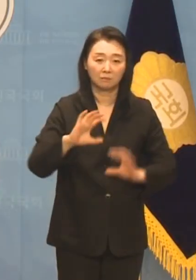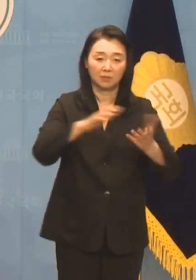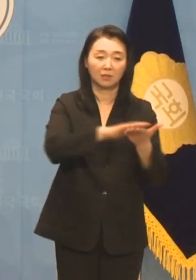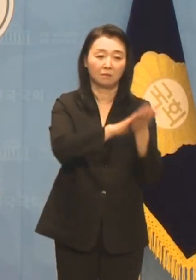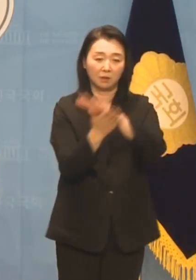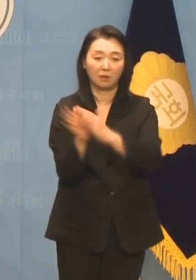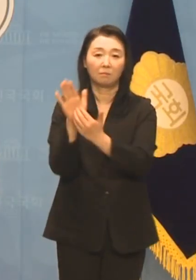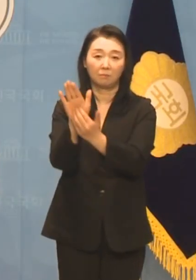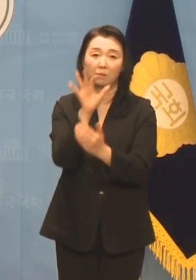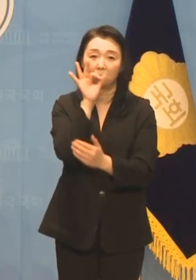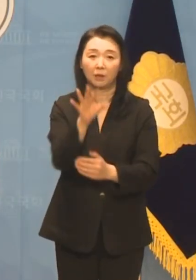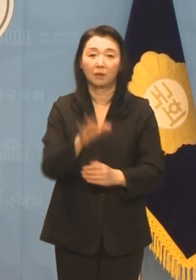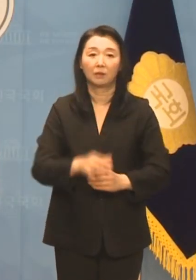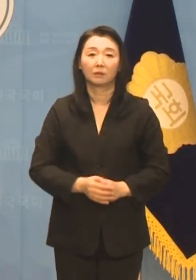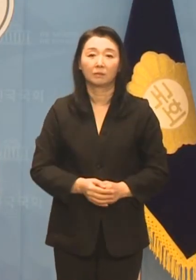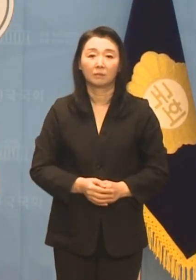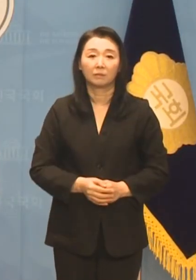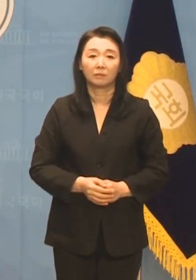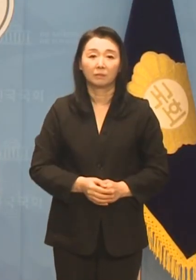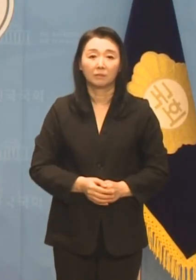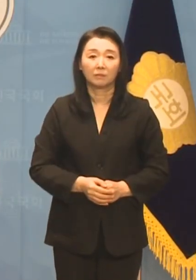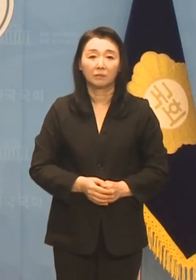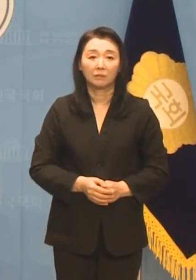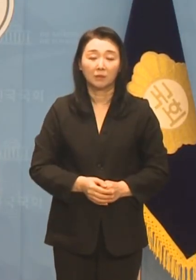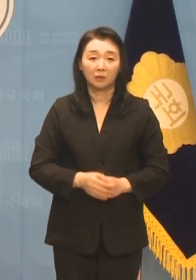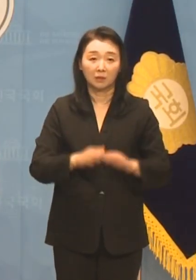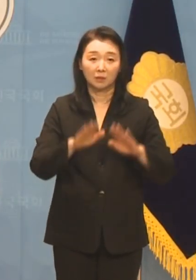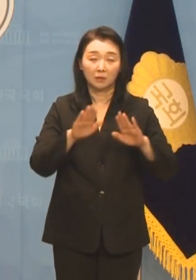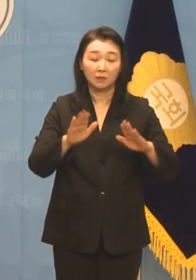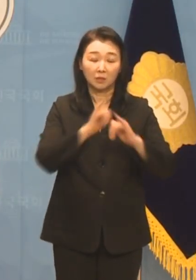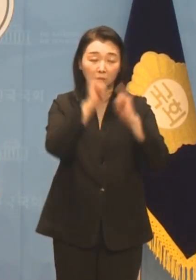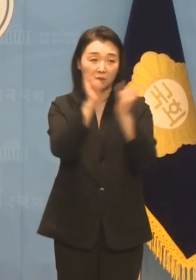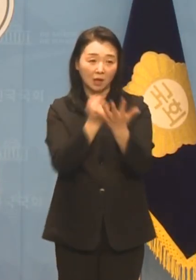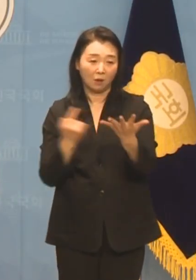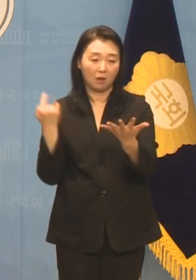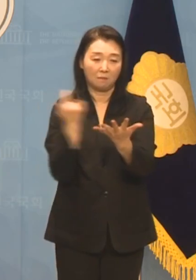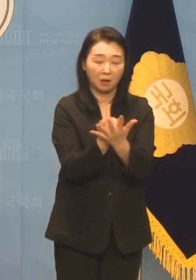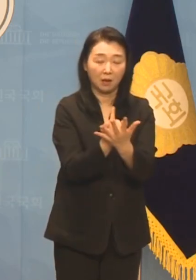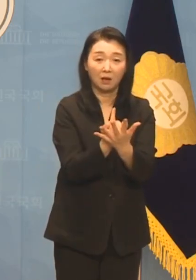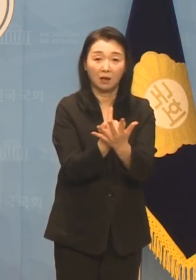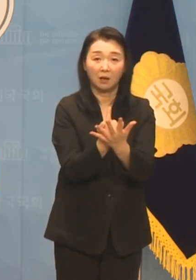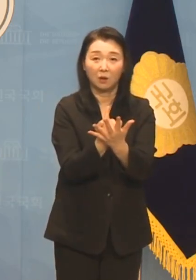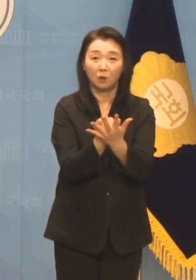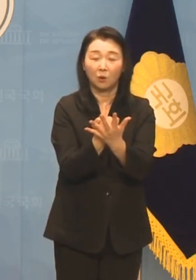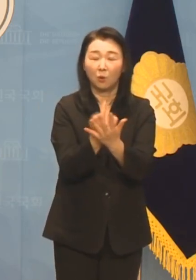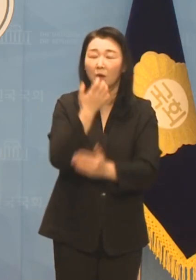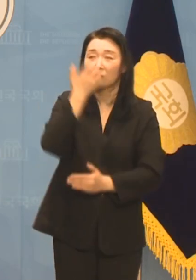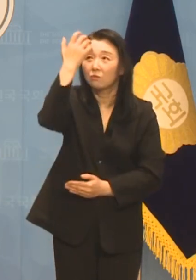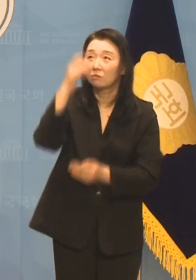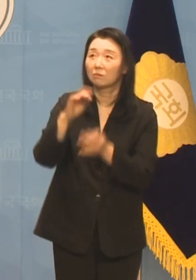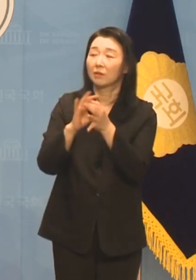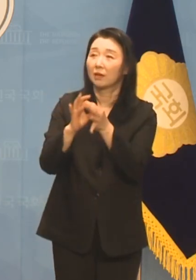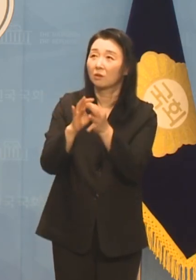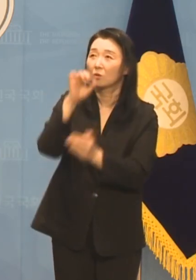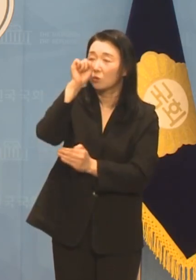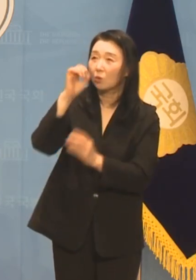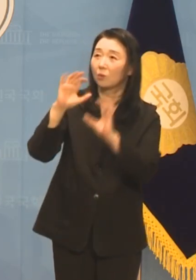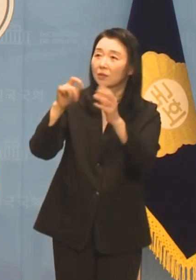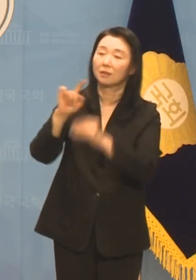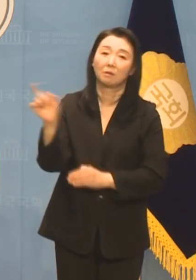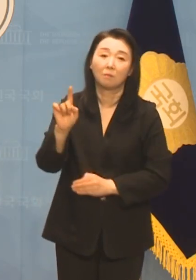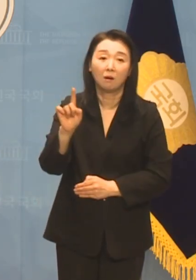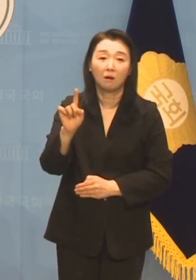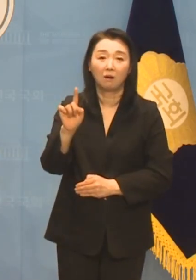못합니다. 현실에 발을 딛고 이상을 향해 팔을 뻗는 주도적이고